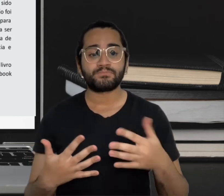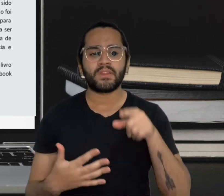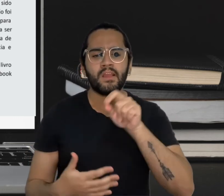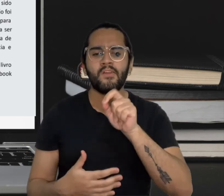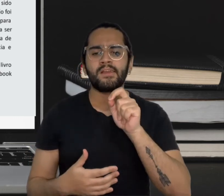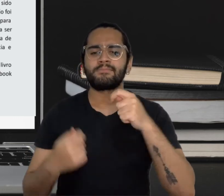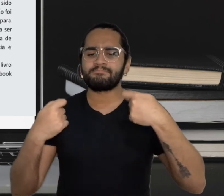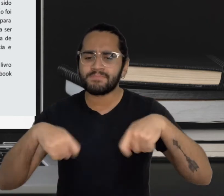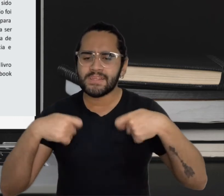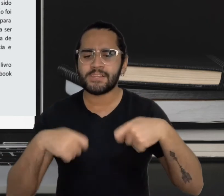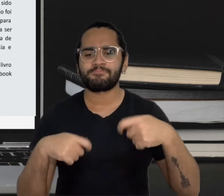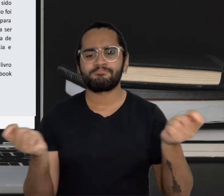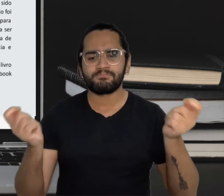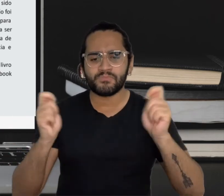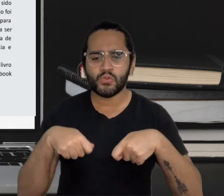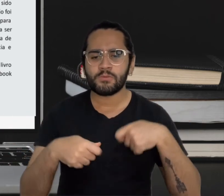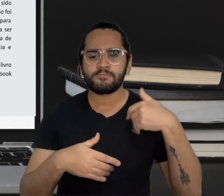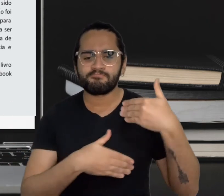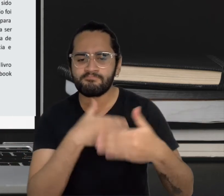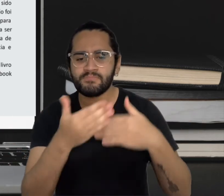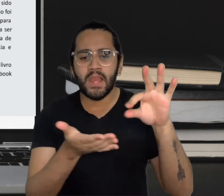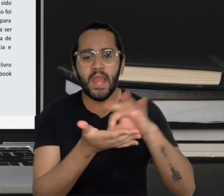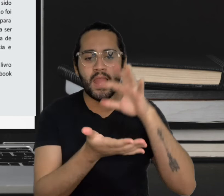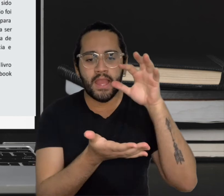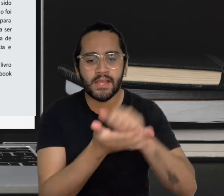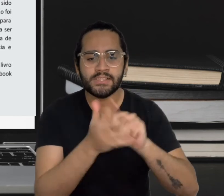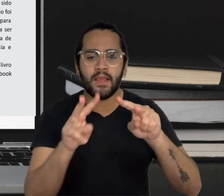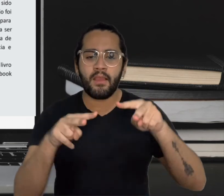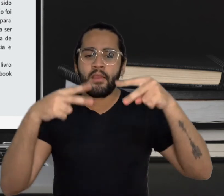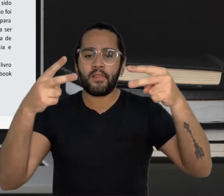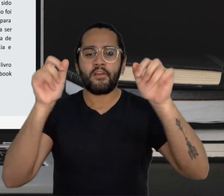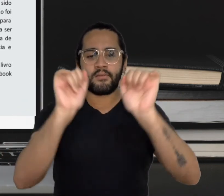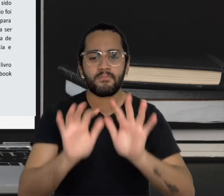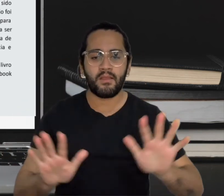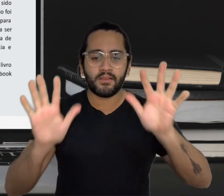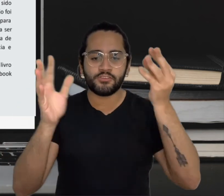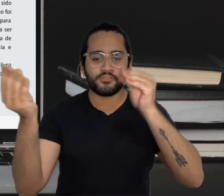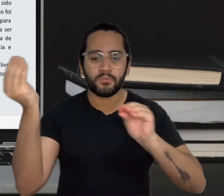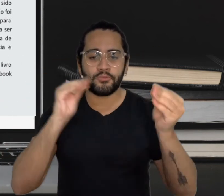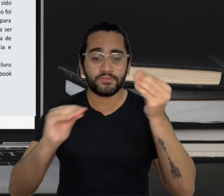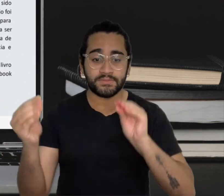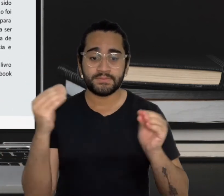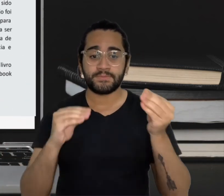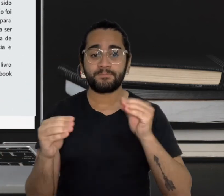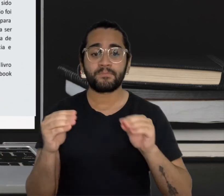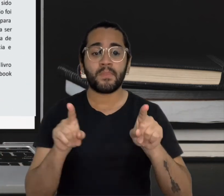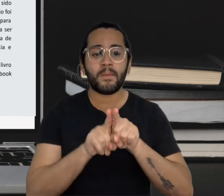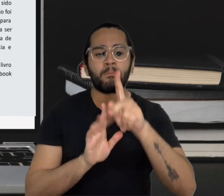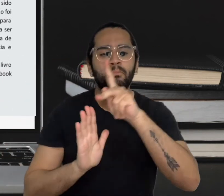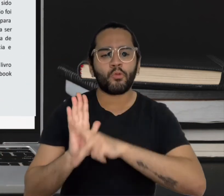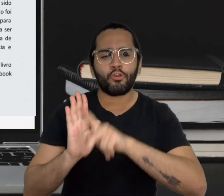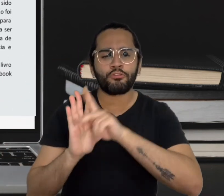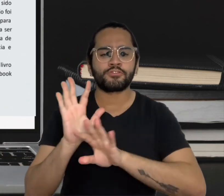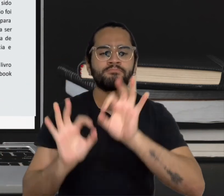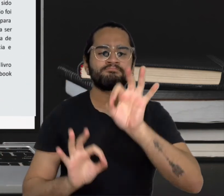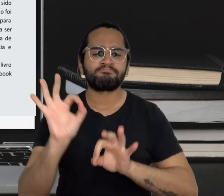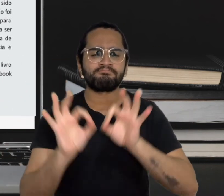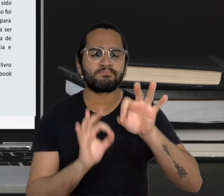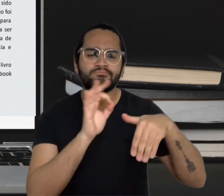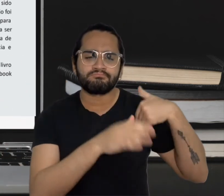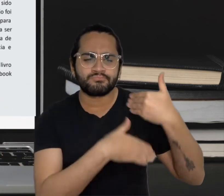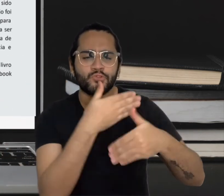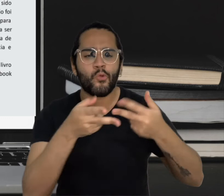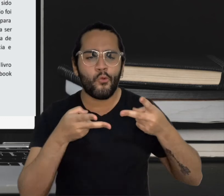na diagramação. Com isso, o projeto deve